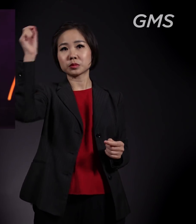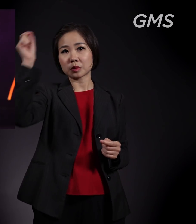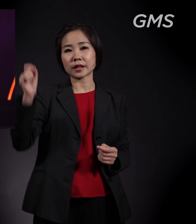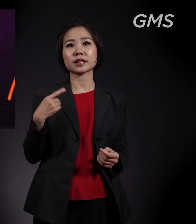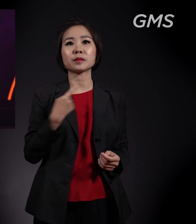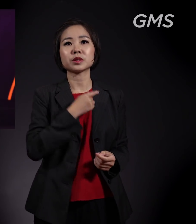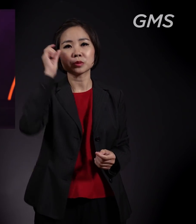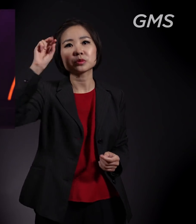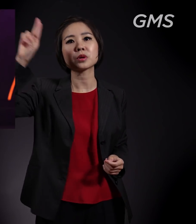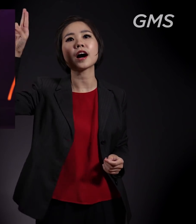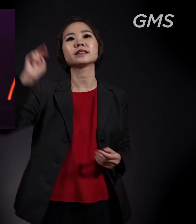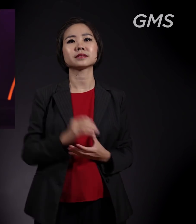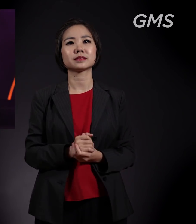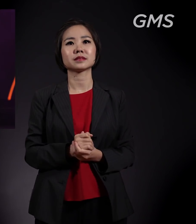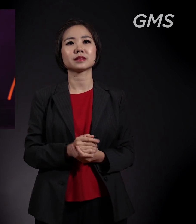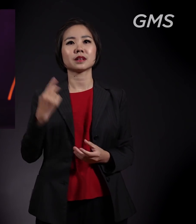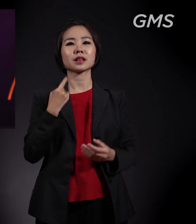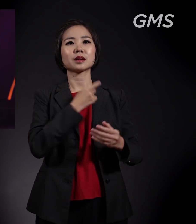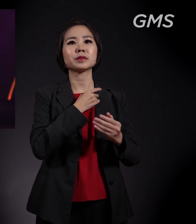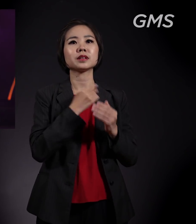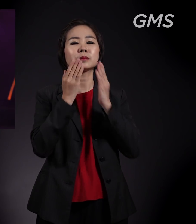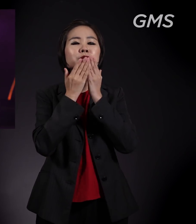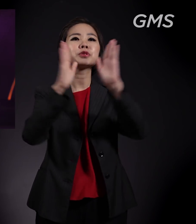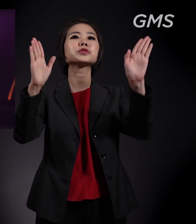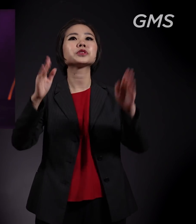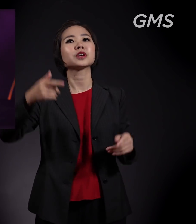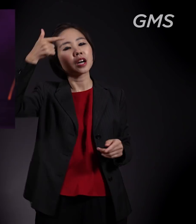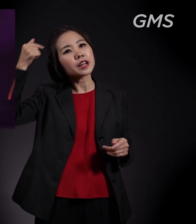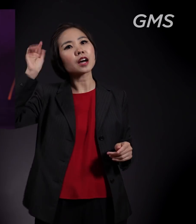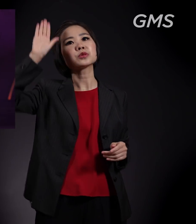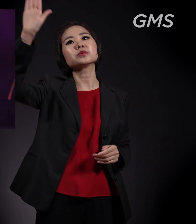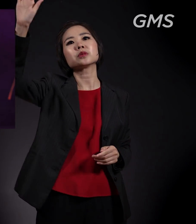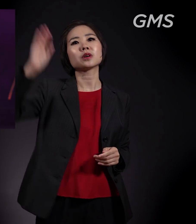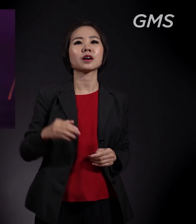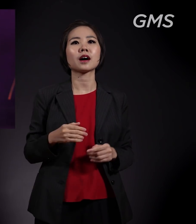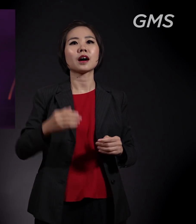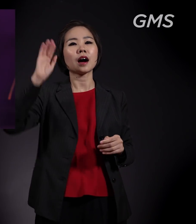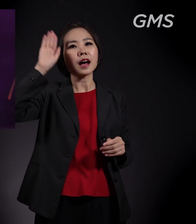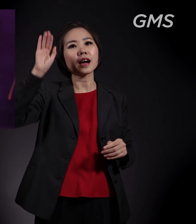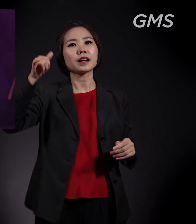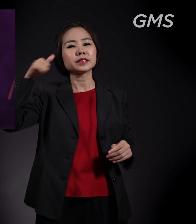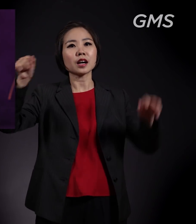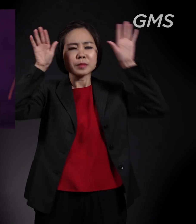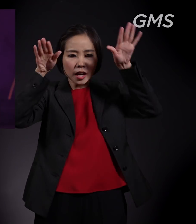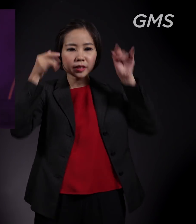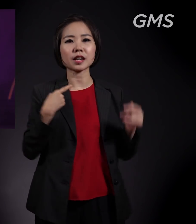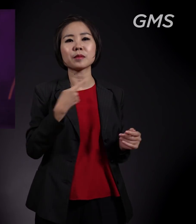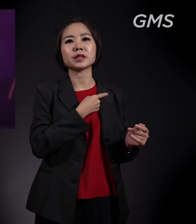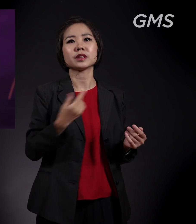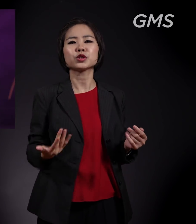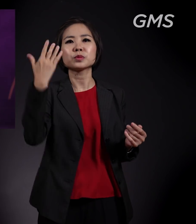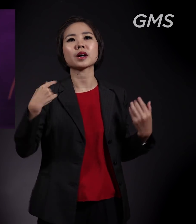Tuhan. Kami bersyukur karena Engkau adalah Allah yang memberkati hidup kami.